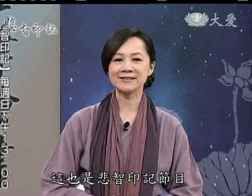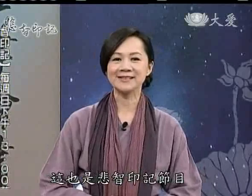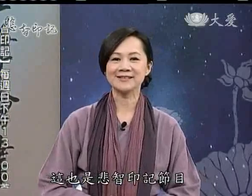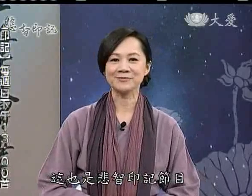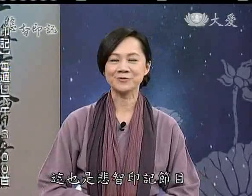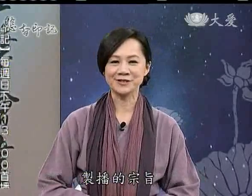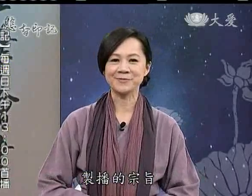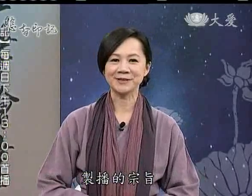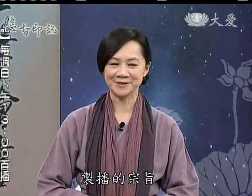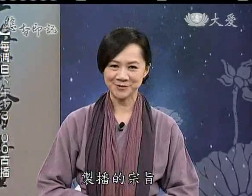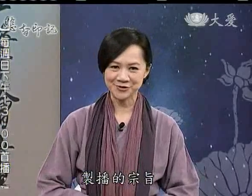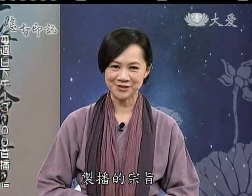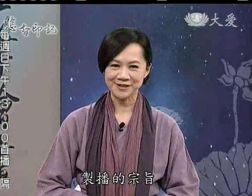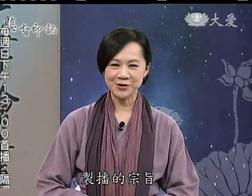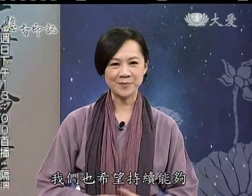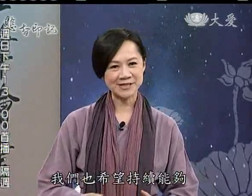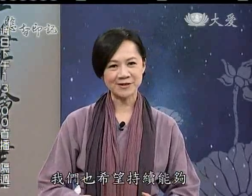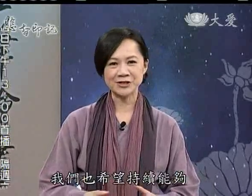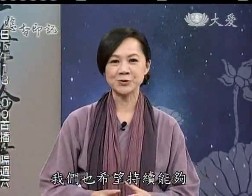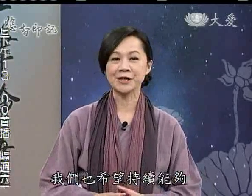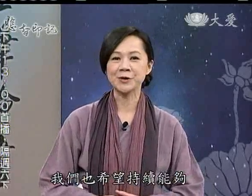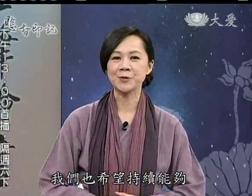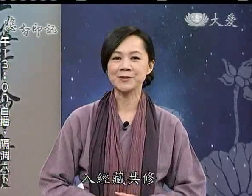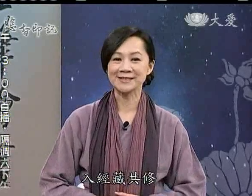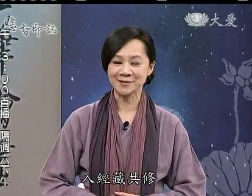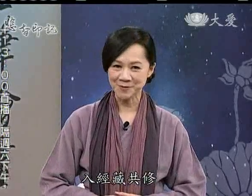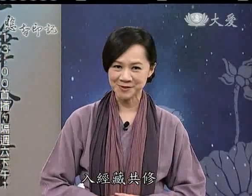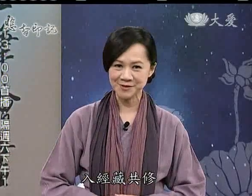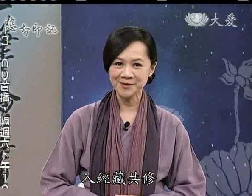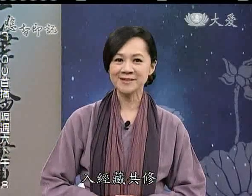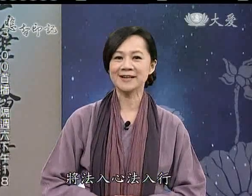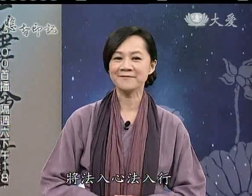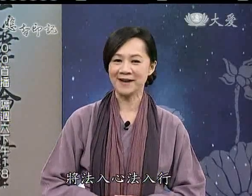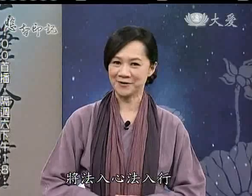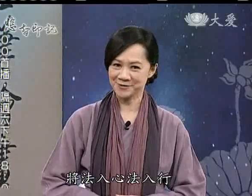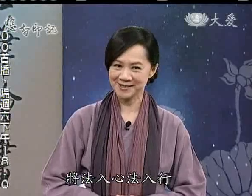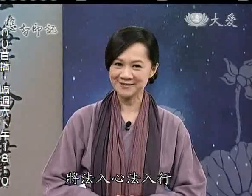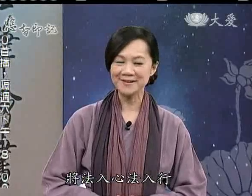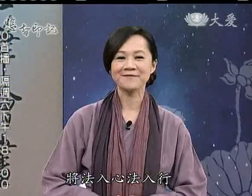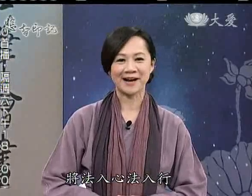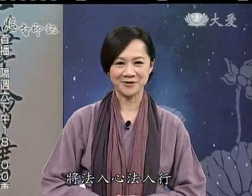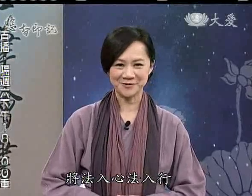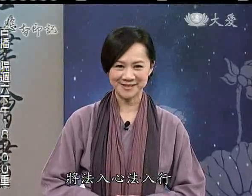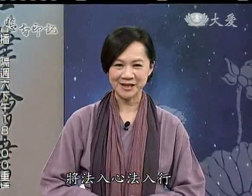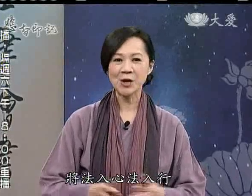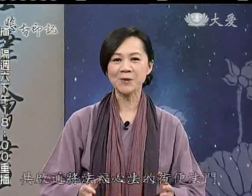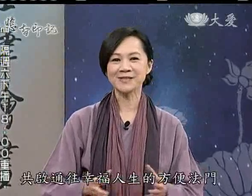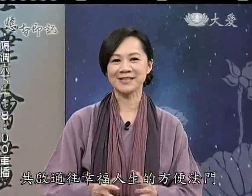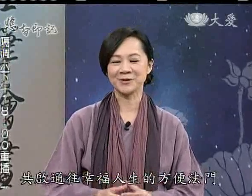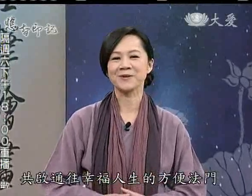记》节目直播的宗旨。我们也希望持续能够入经藏共修，将法入心，法入行，共启通往